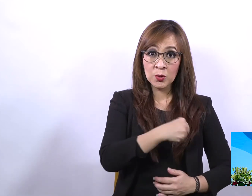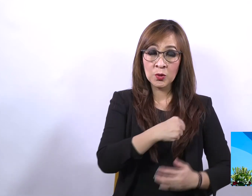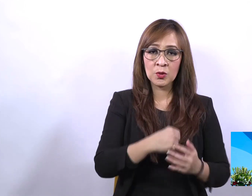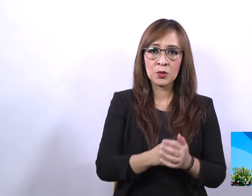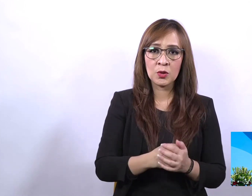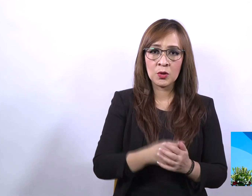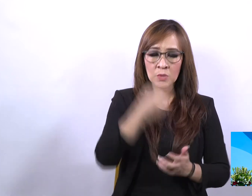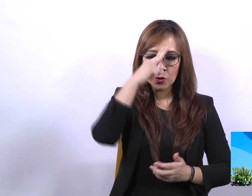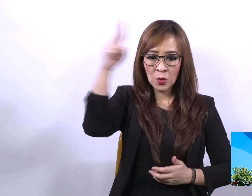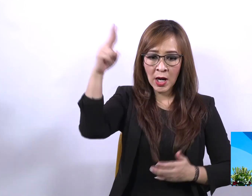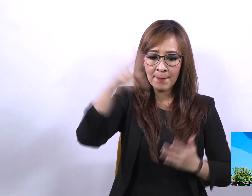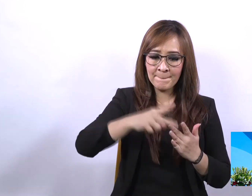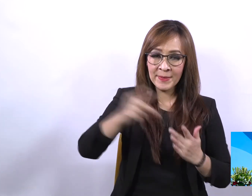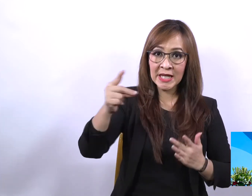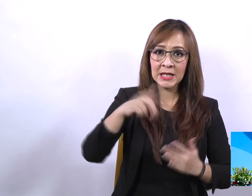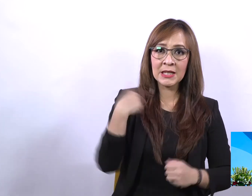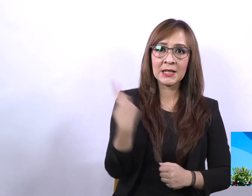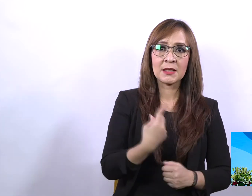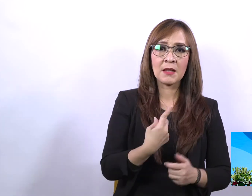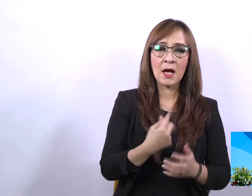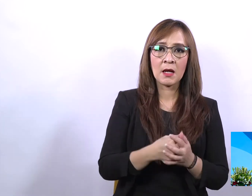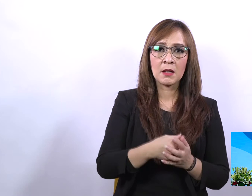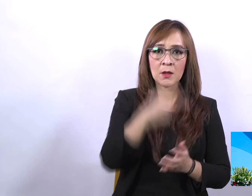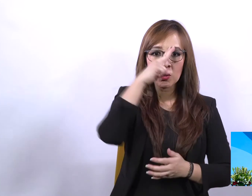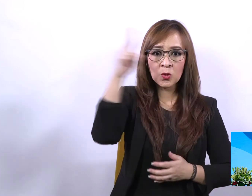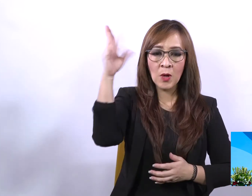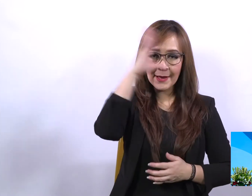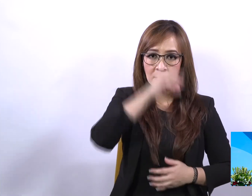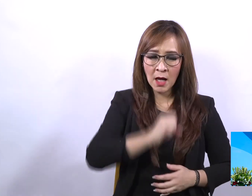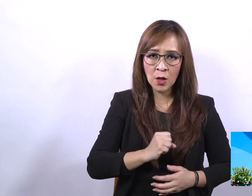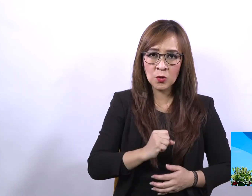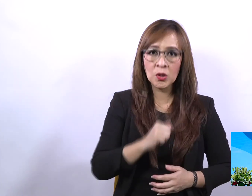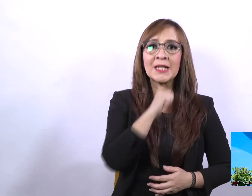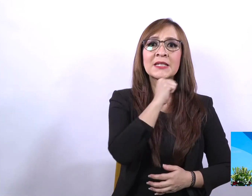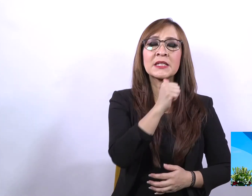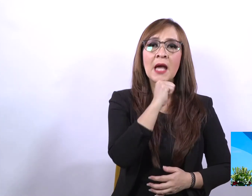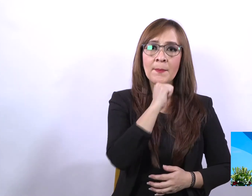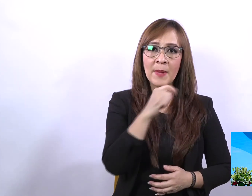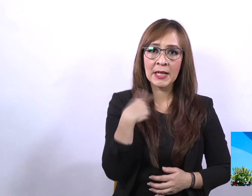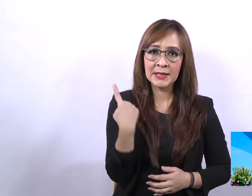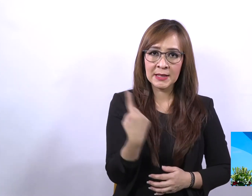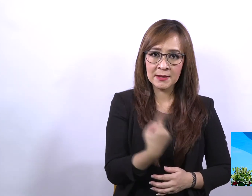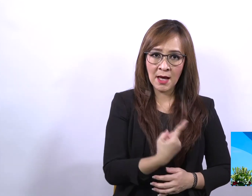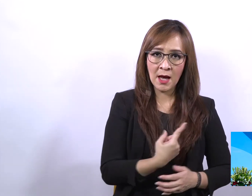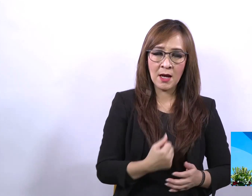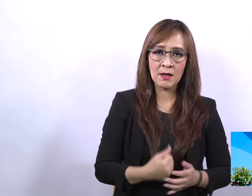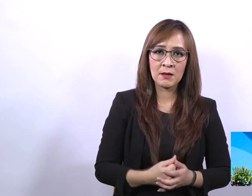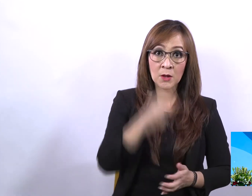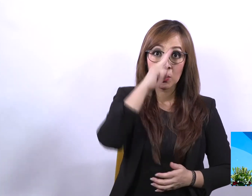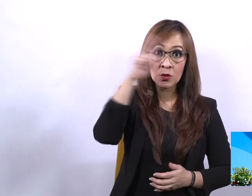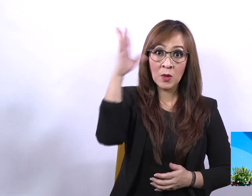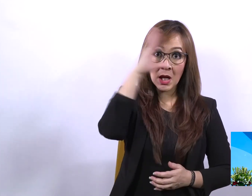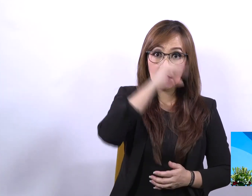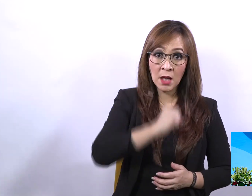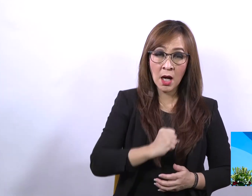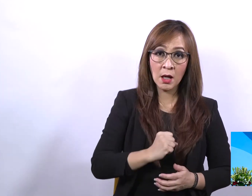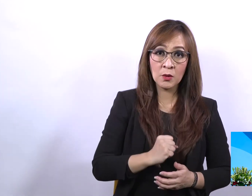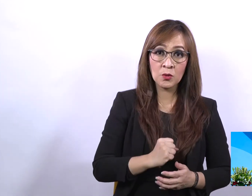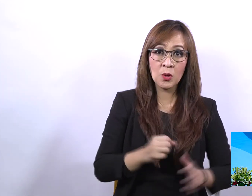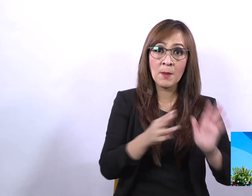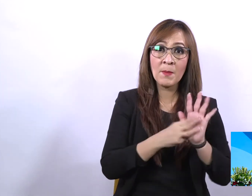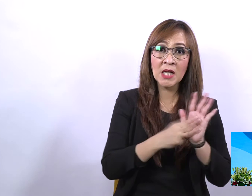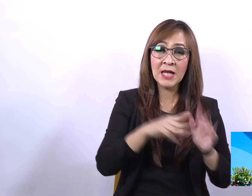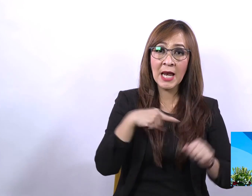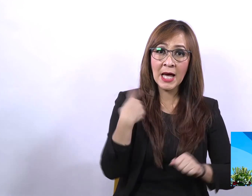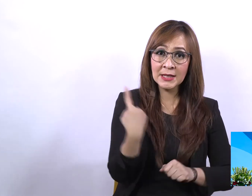tahu siapa kita Tuhan kenal siapa kita Tuhan tahu kebusukan kita Tuan tahu kemunafikan kita Tuan tahu kejatuhan